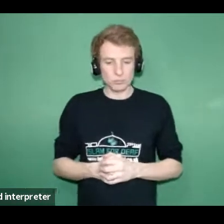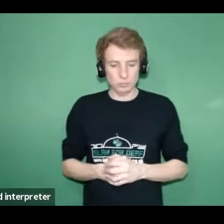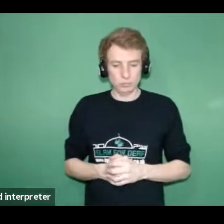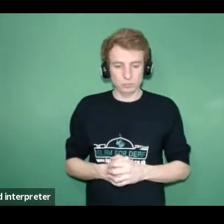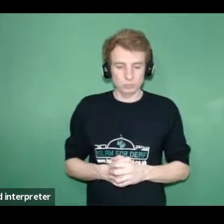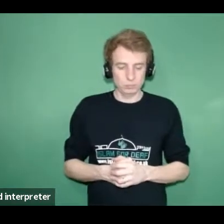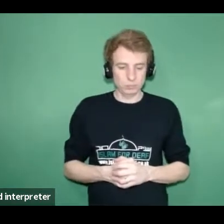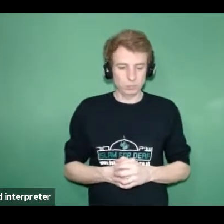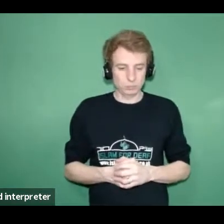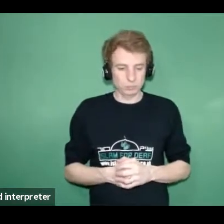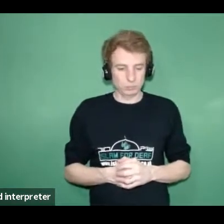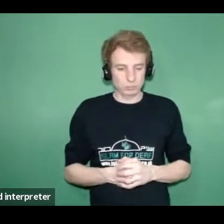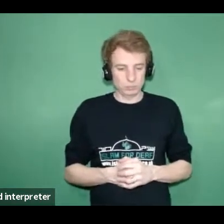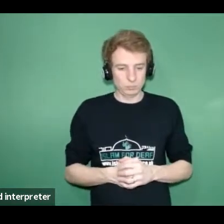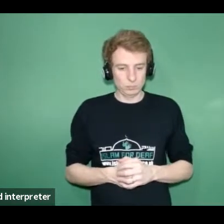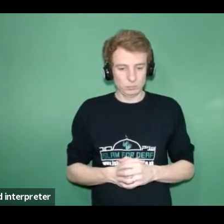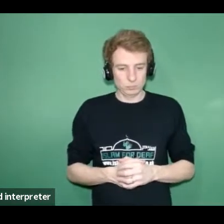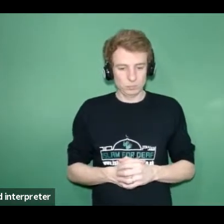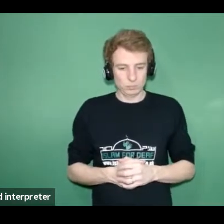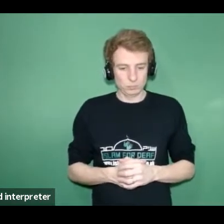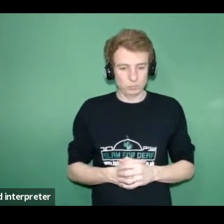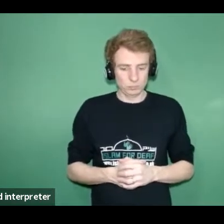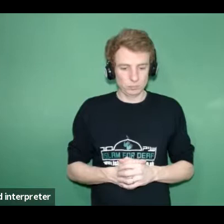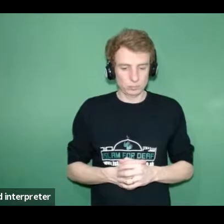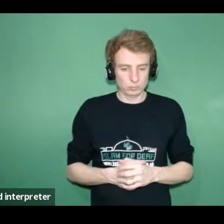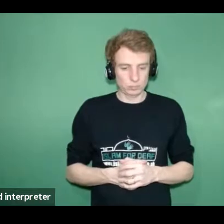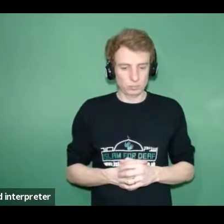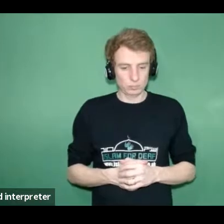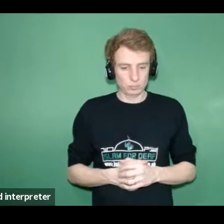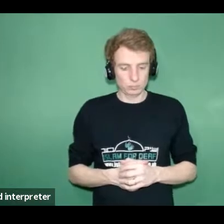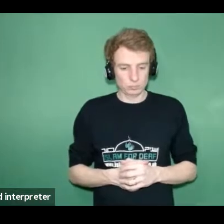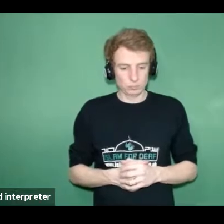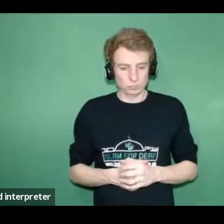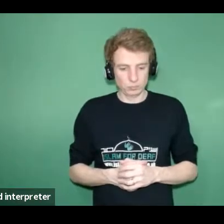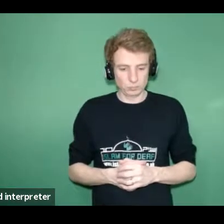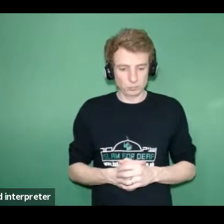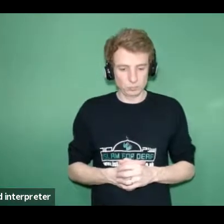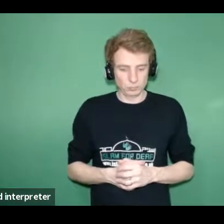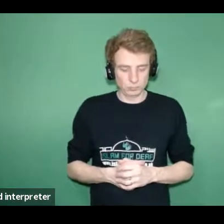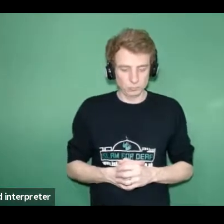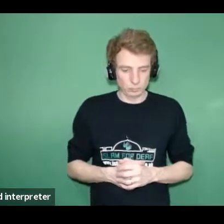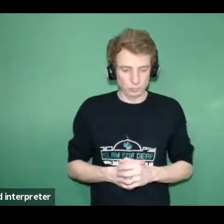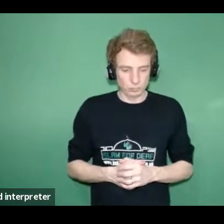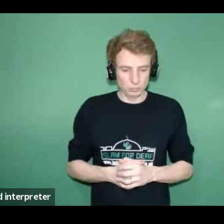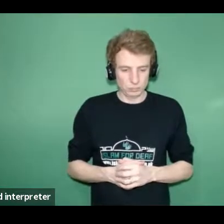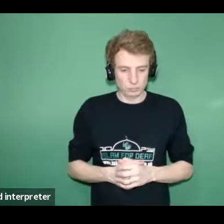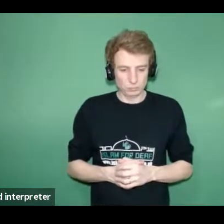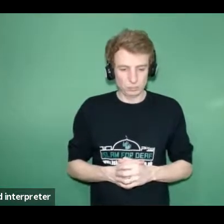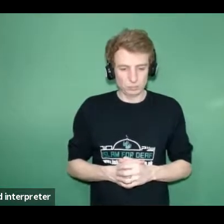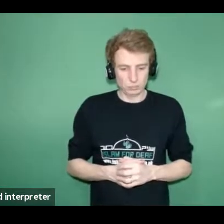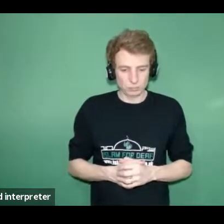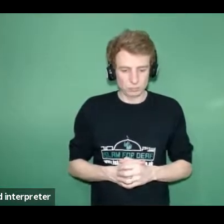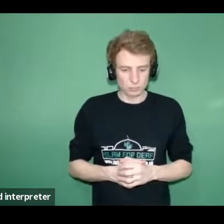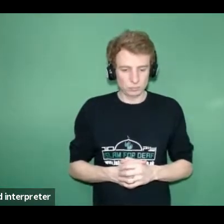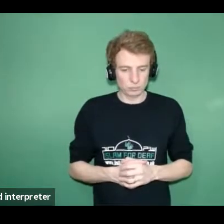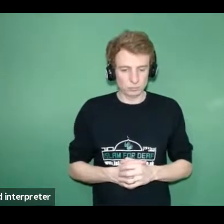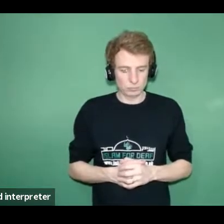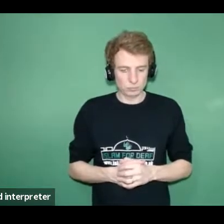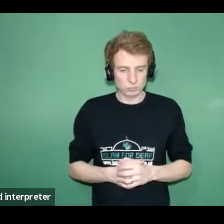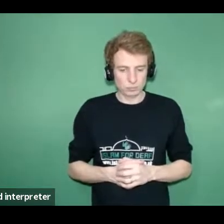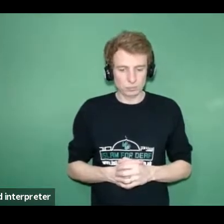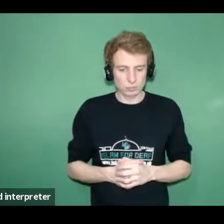شعبة. الإيمان 60 شعبة، أعلاها قول لا إله إلا الله،